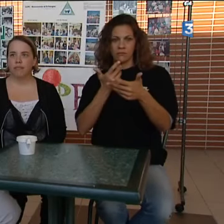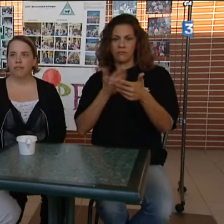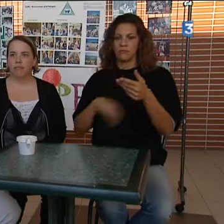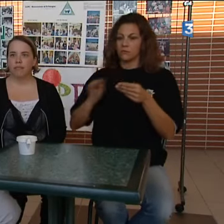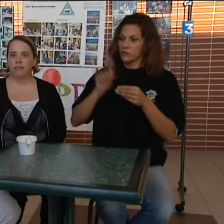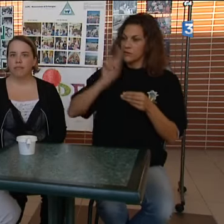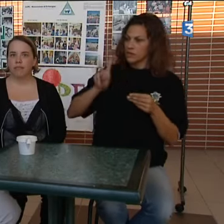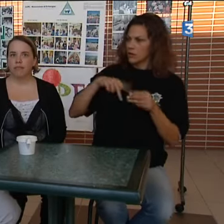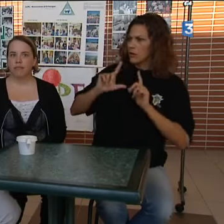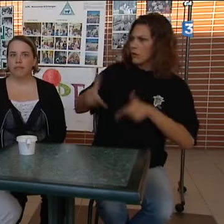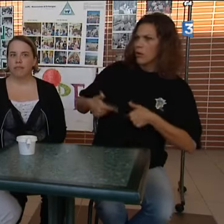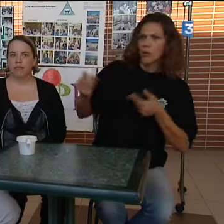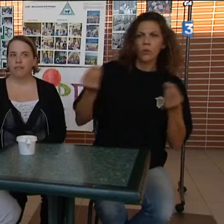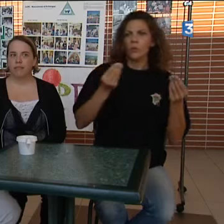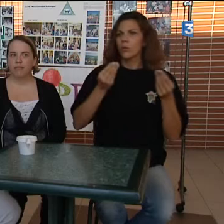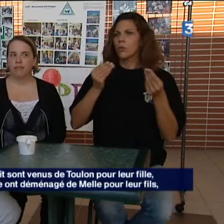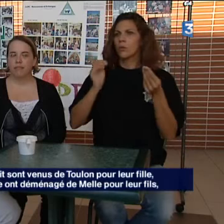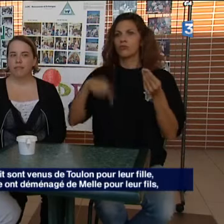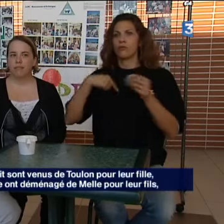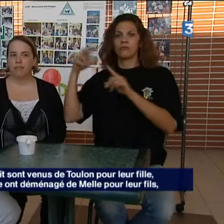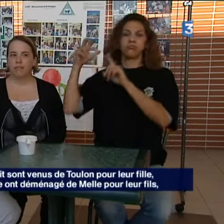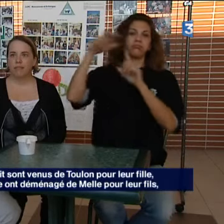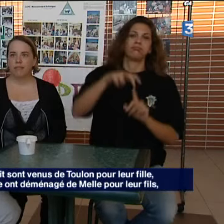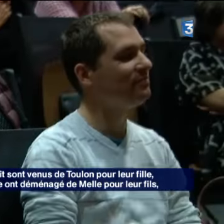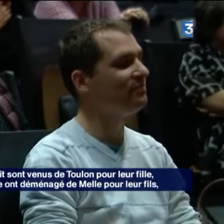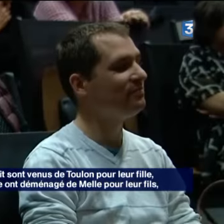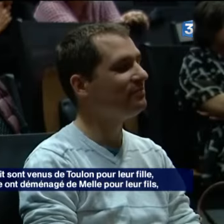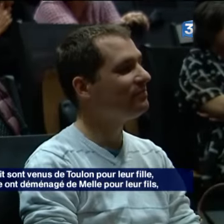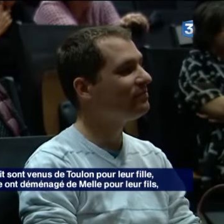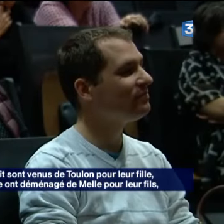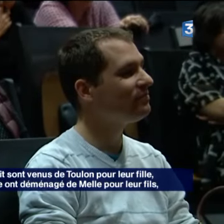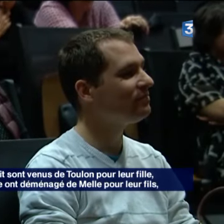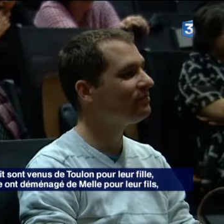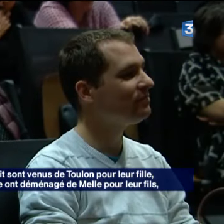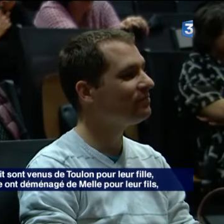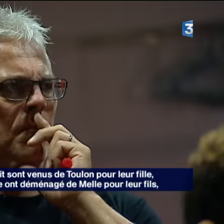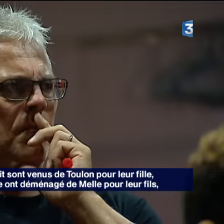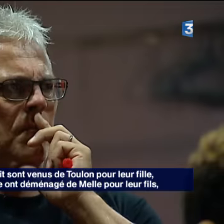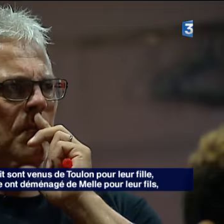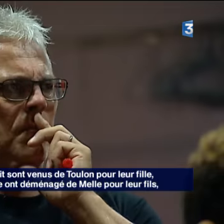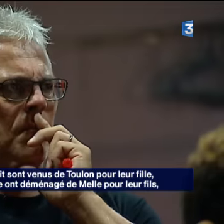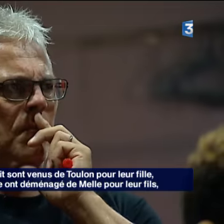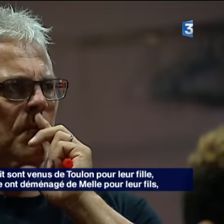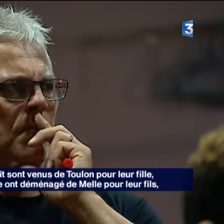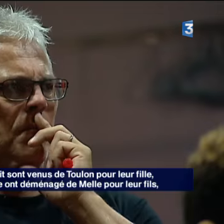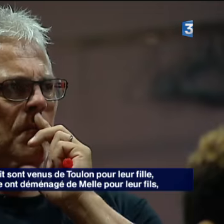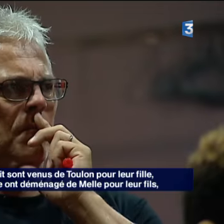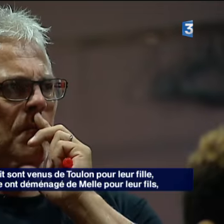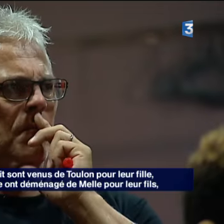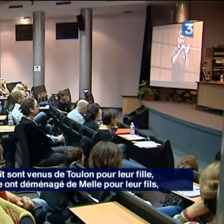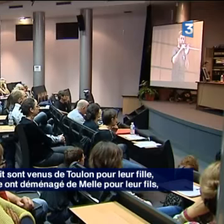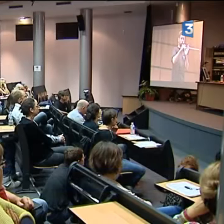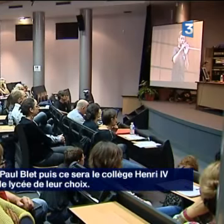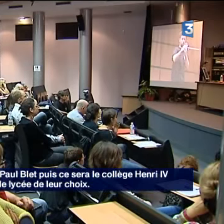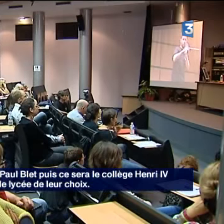Donc on a pu atterrir à Poitiers. Si Aurélie et Benoît sont venus de Toulon pour leur petite fille, Frédéric et Nathalie ont déménagé de